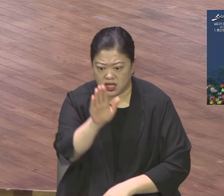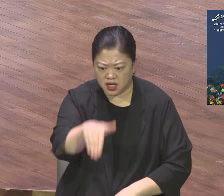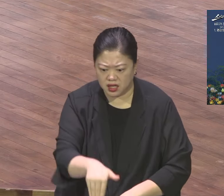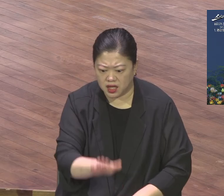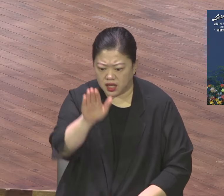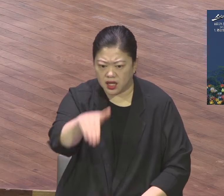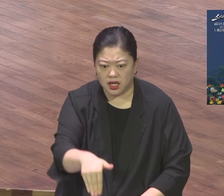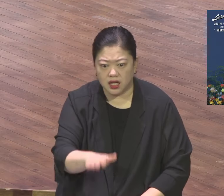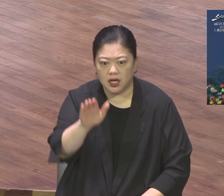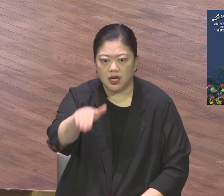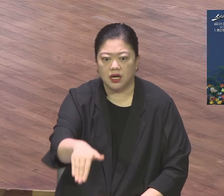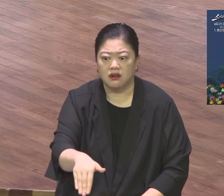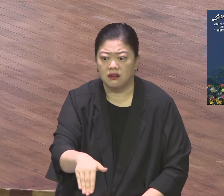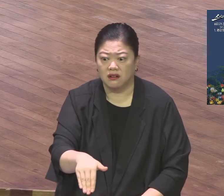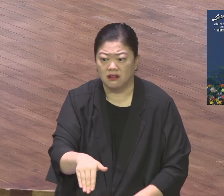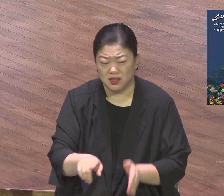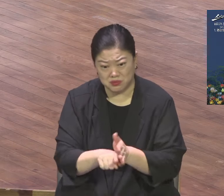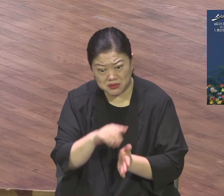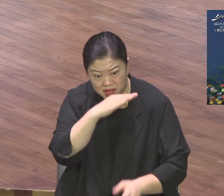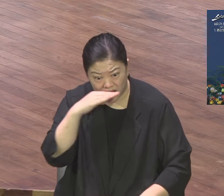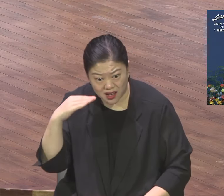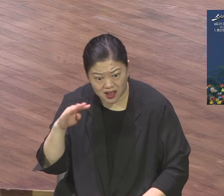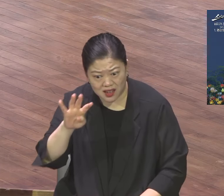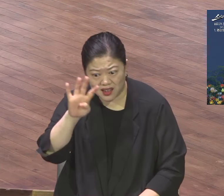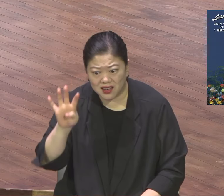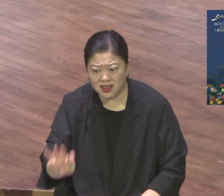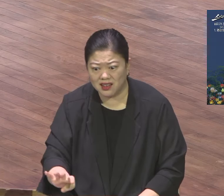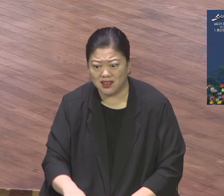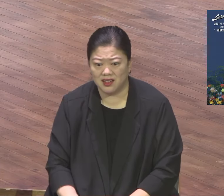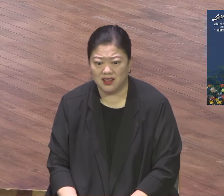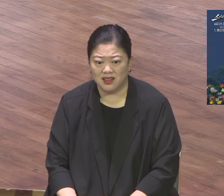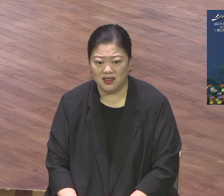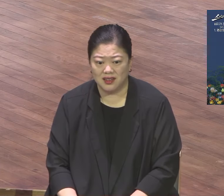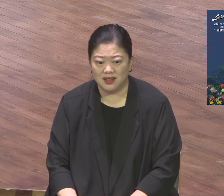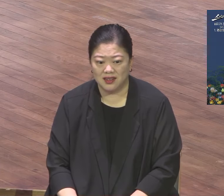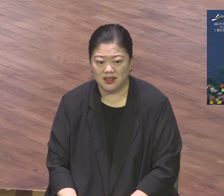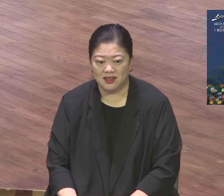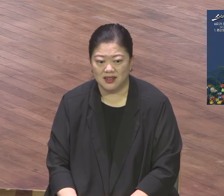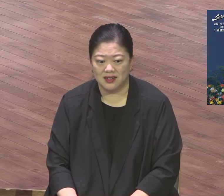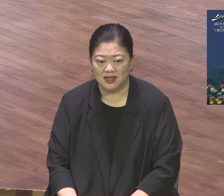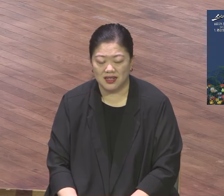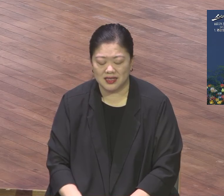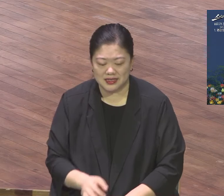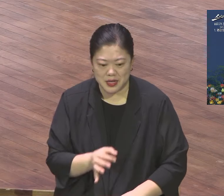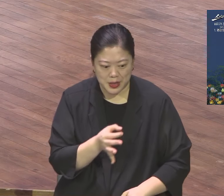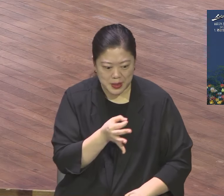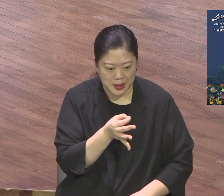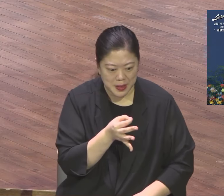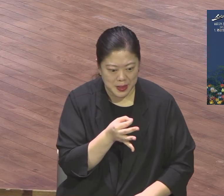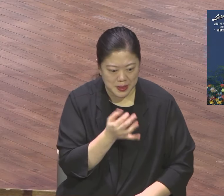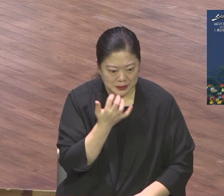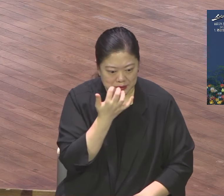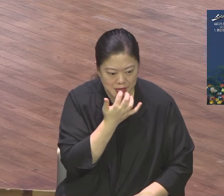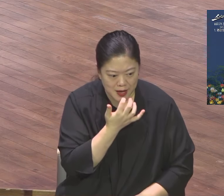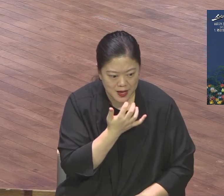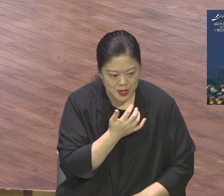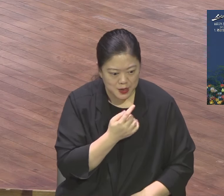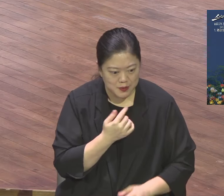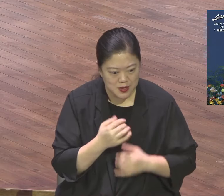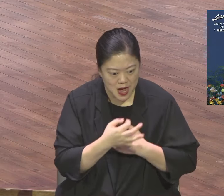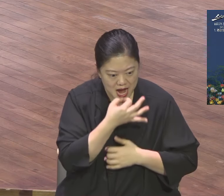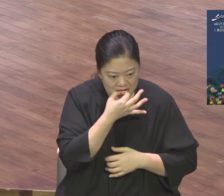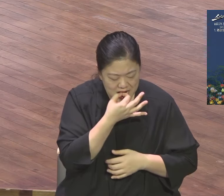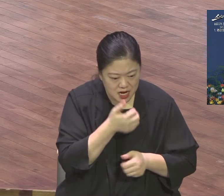분위기 타는 바람, 육신의 정욕, 안목의 정, 이성의 자랑이라는 유혹, 시험에